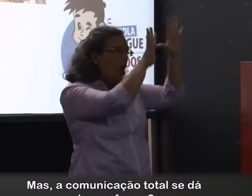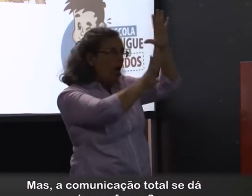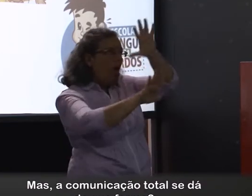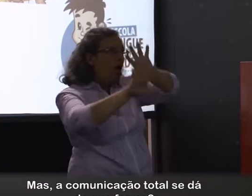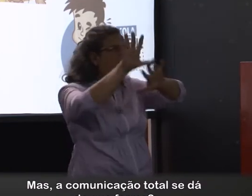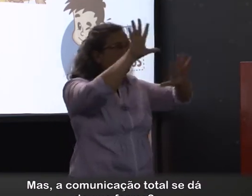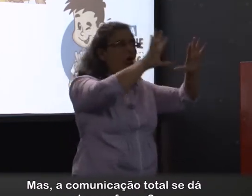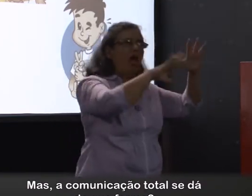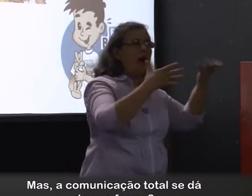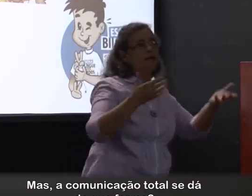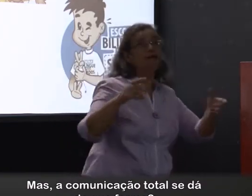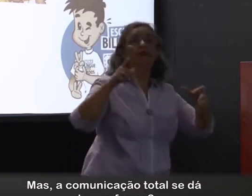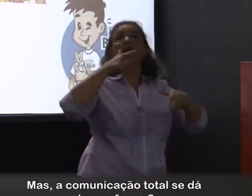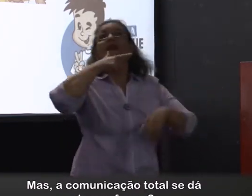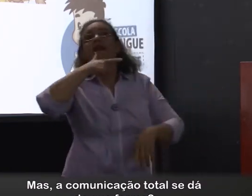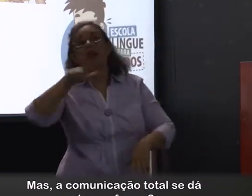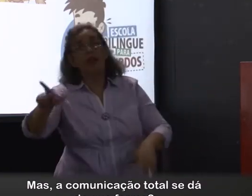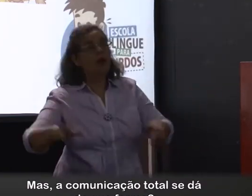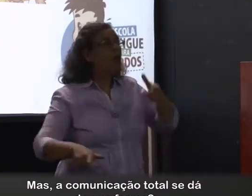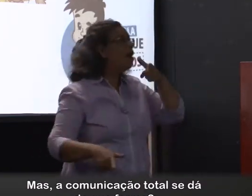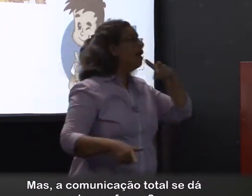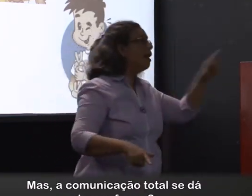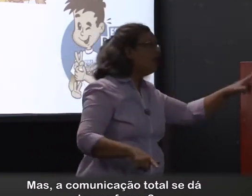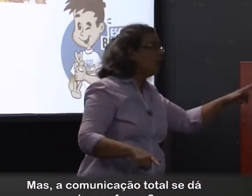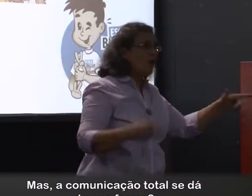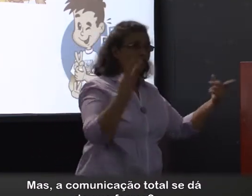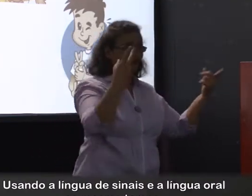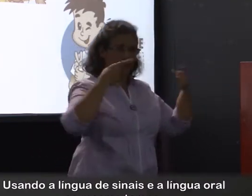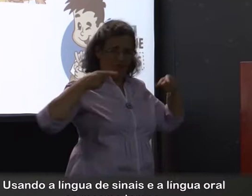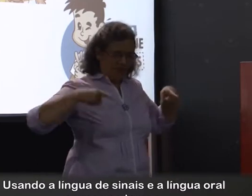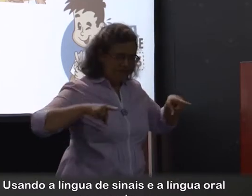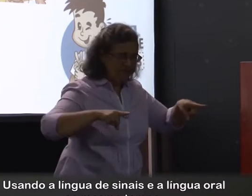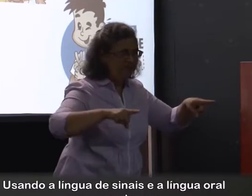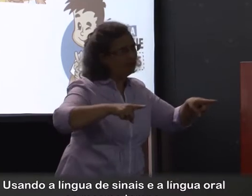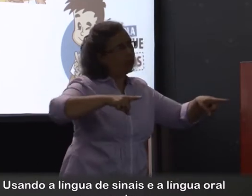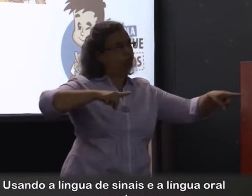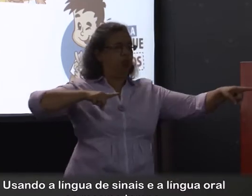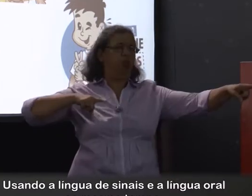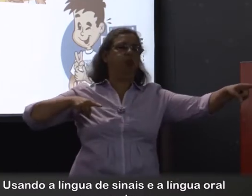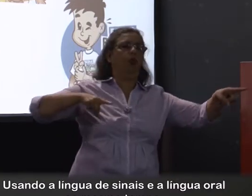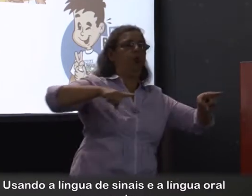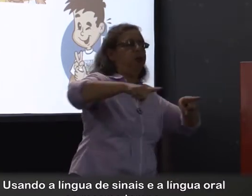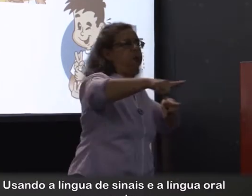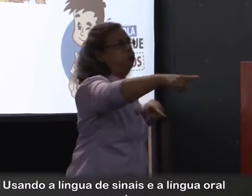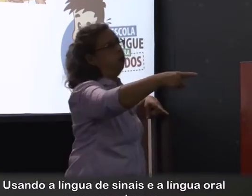mas a comunicação total, ela se dá de que forma? Usando a língua de sinais e a língua oral ao mesmo tempo.